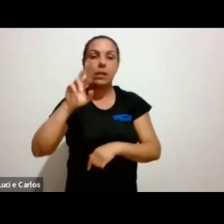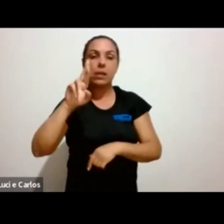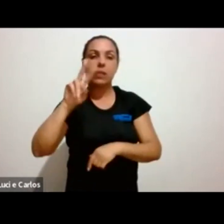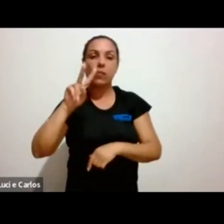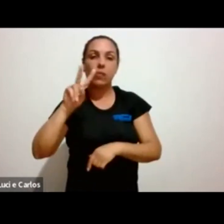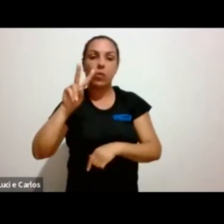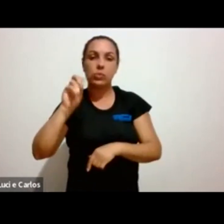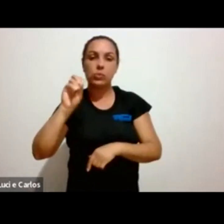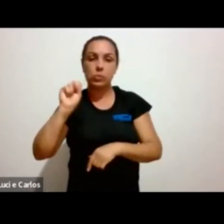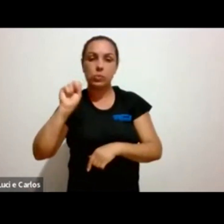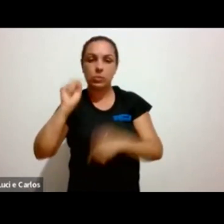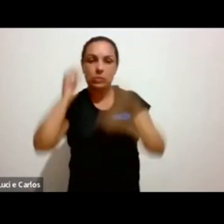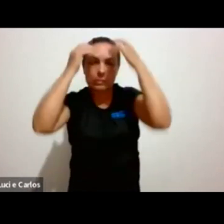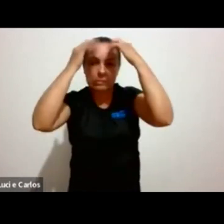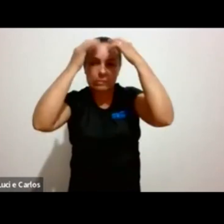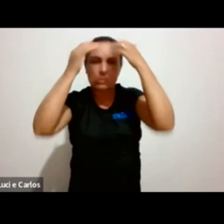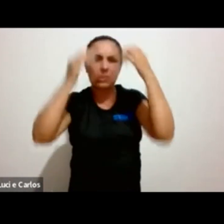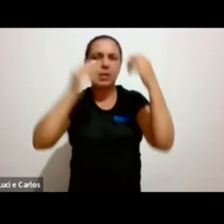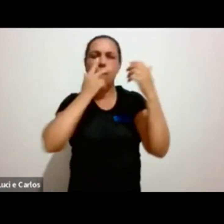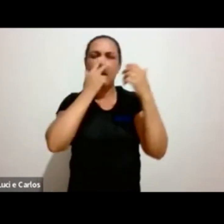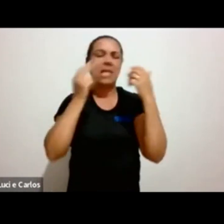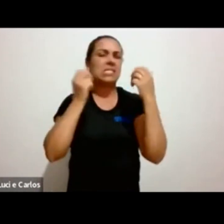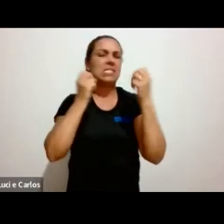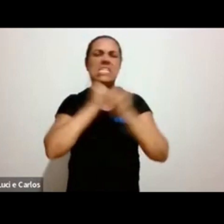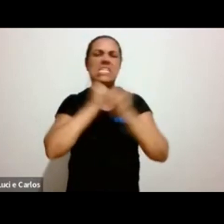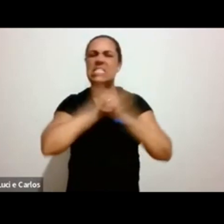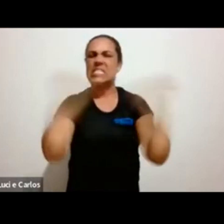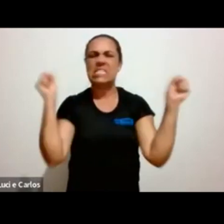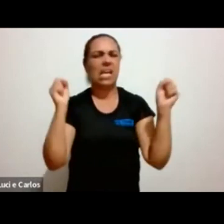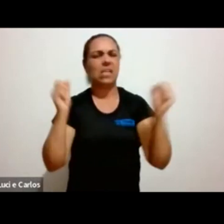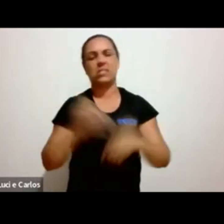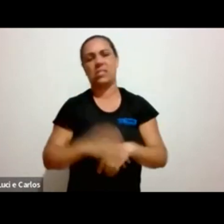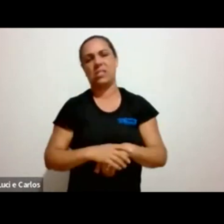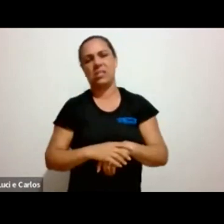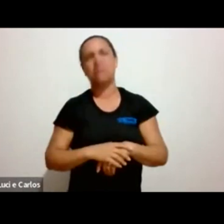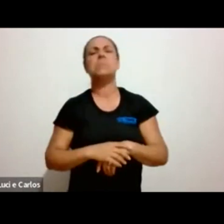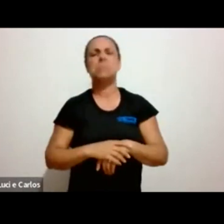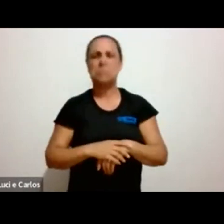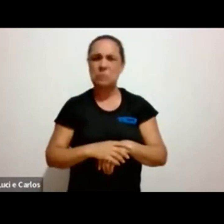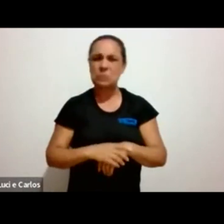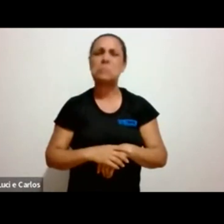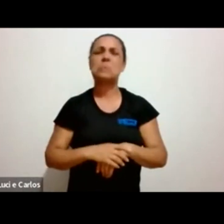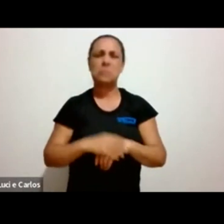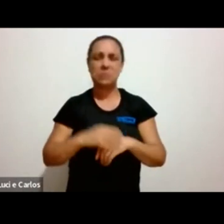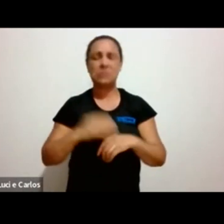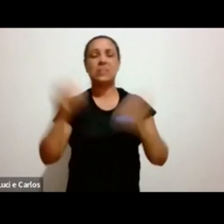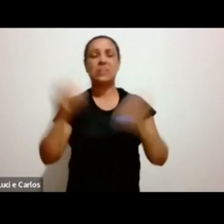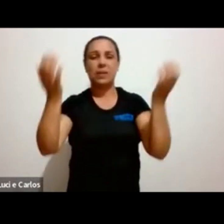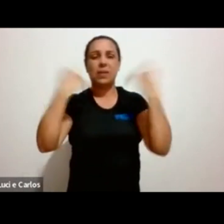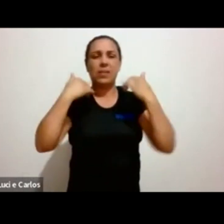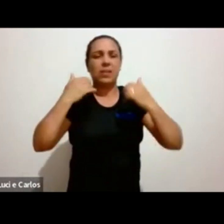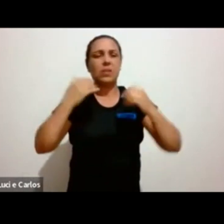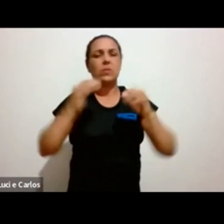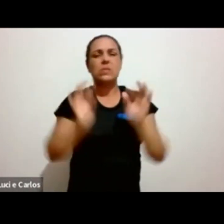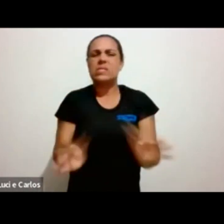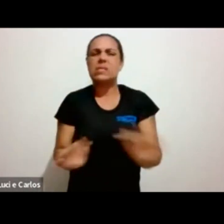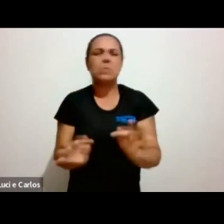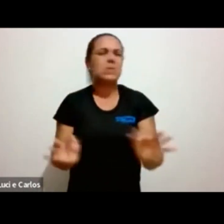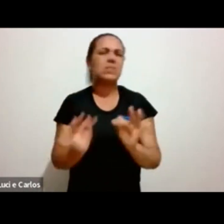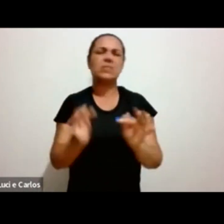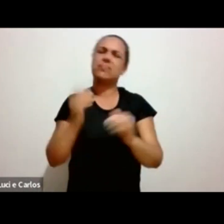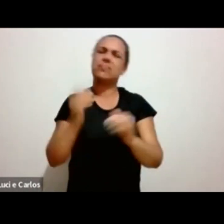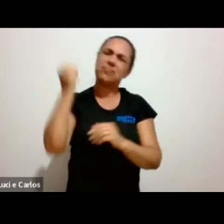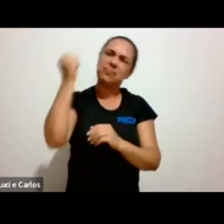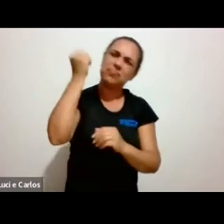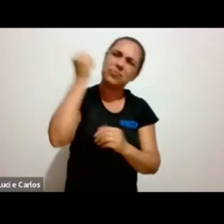Resumindo, seria como se ela reagisse de forma intensa às dores, um estímulo exagerado. Vamos